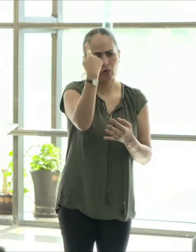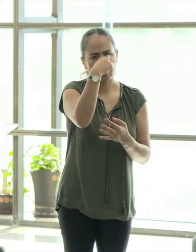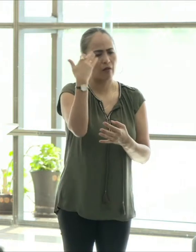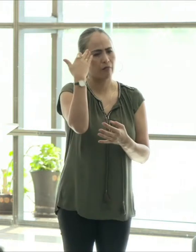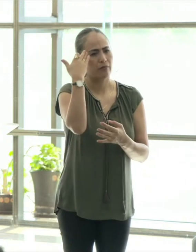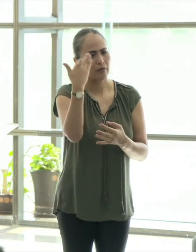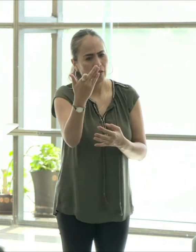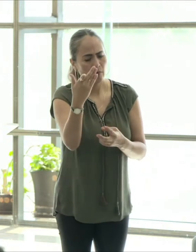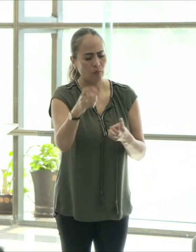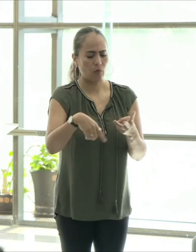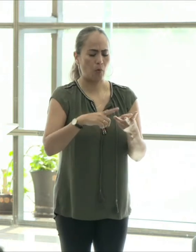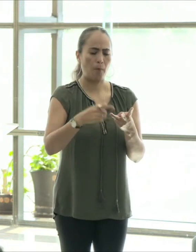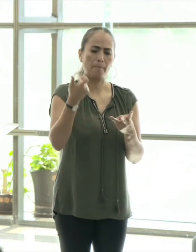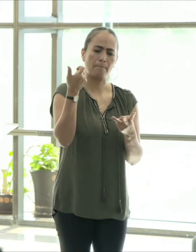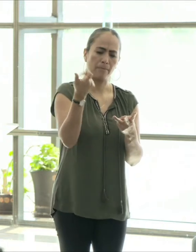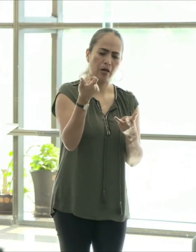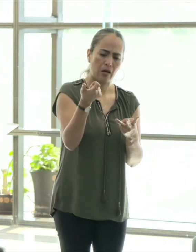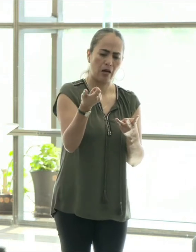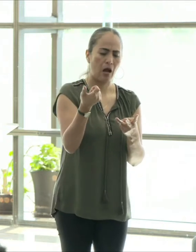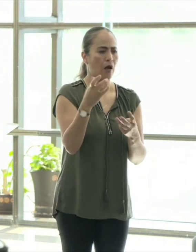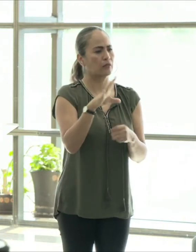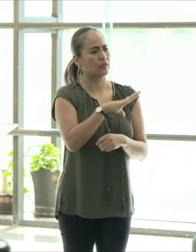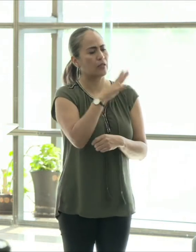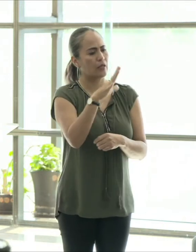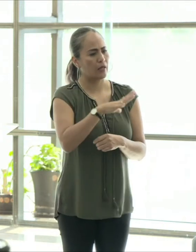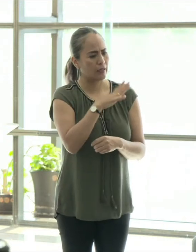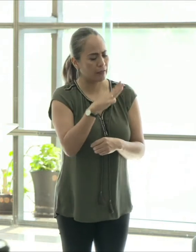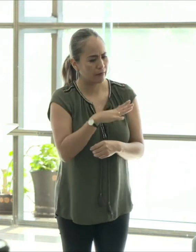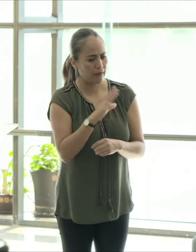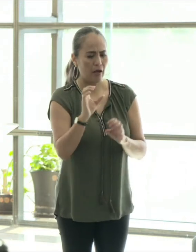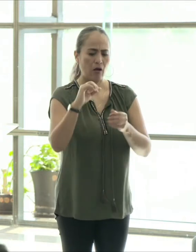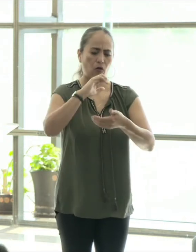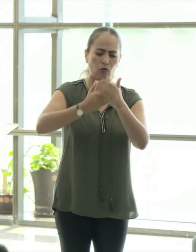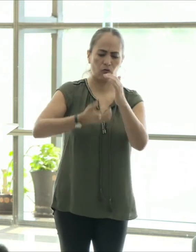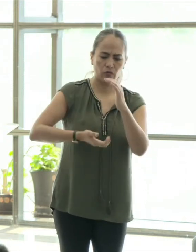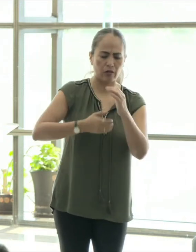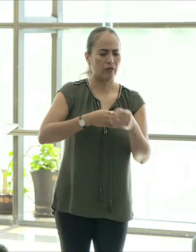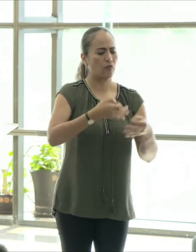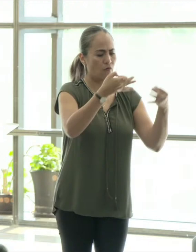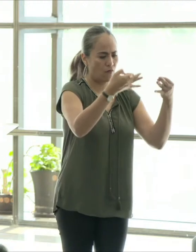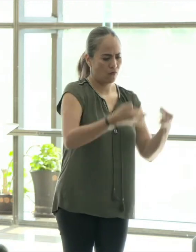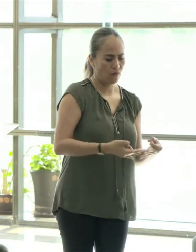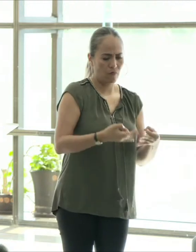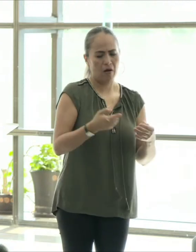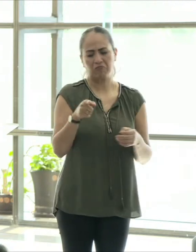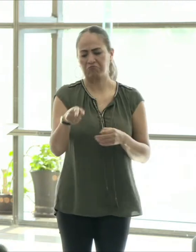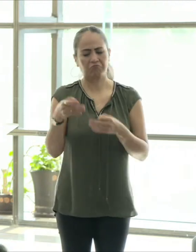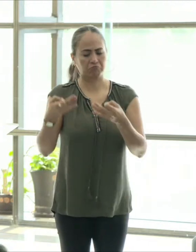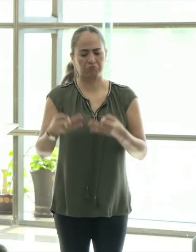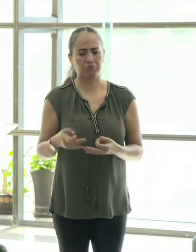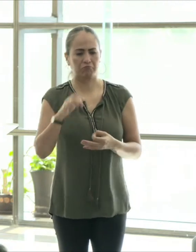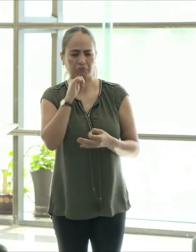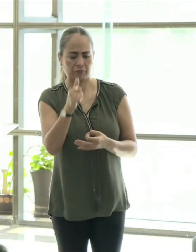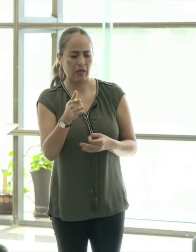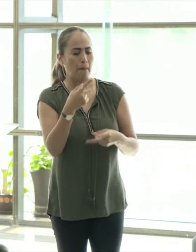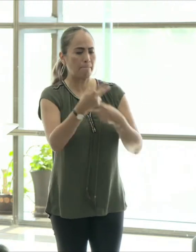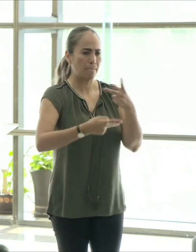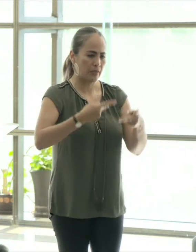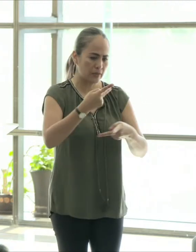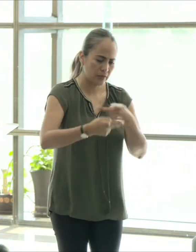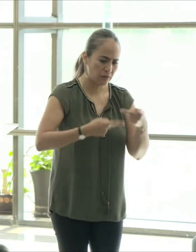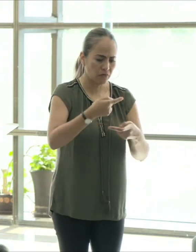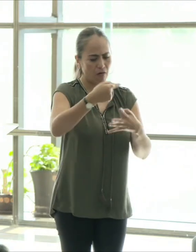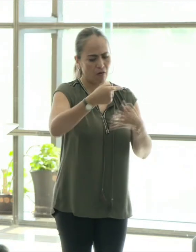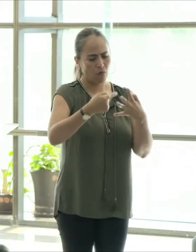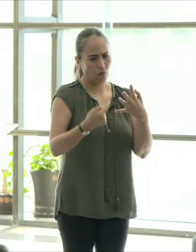salarios y calidad aquí viene todo en los tipos de contrato sector formal e informal prestaciones etcétera todo lo que viene